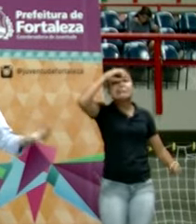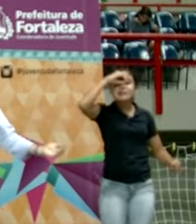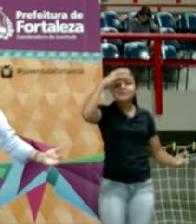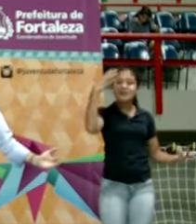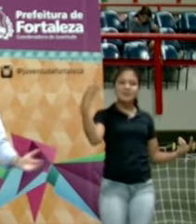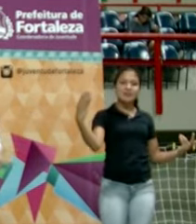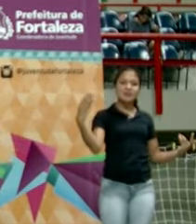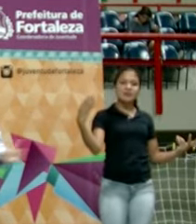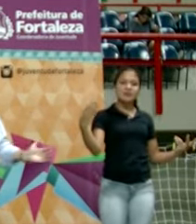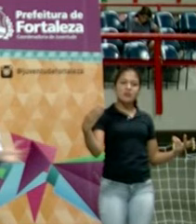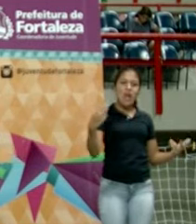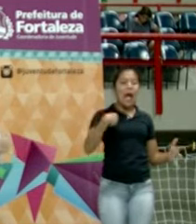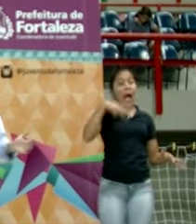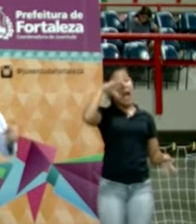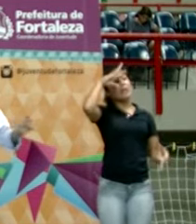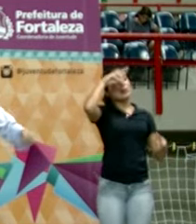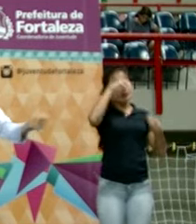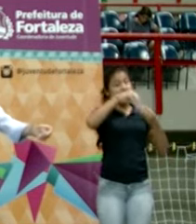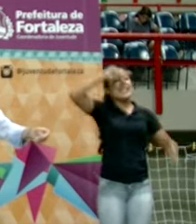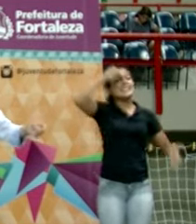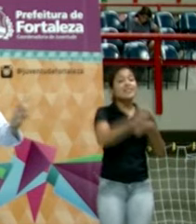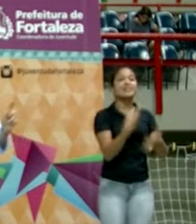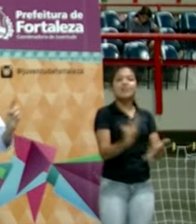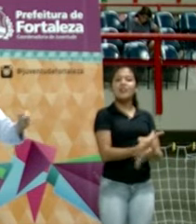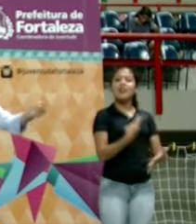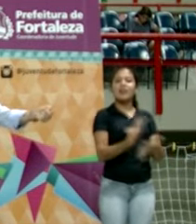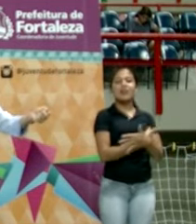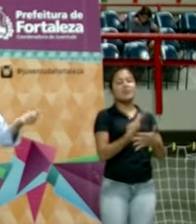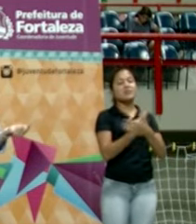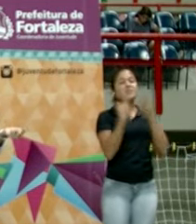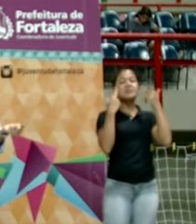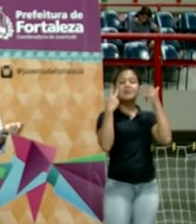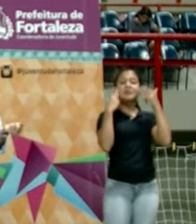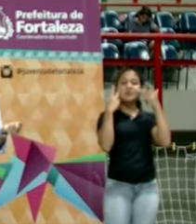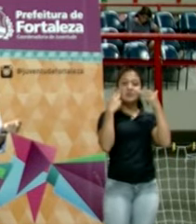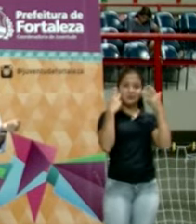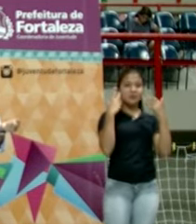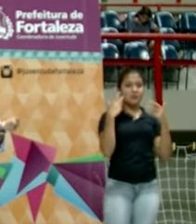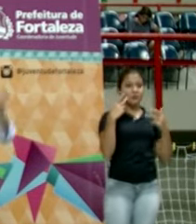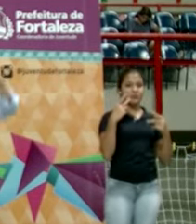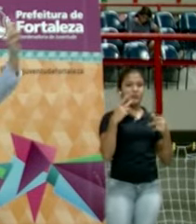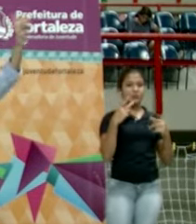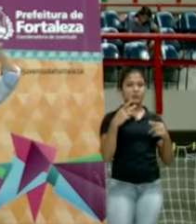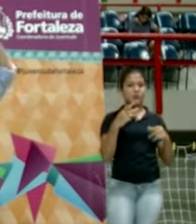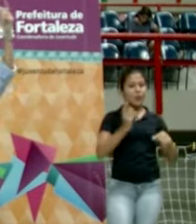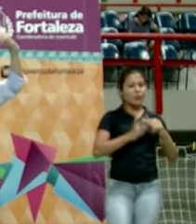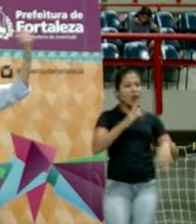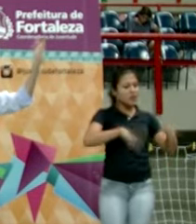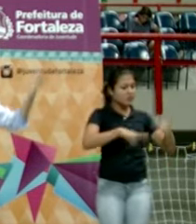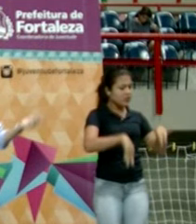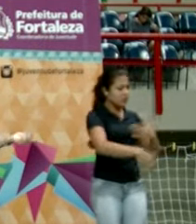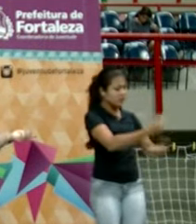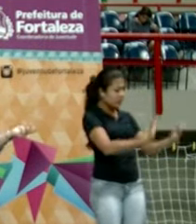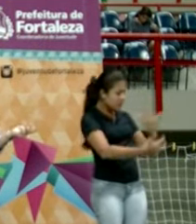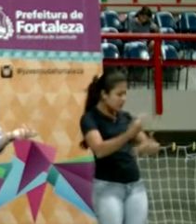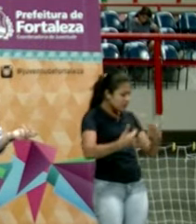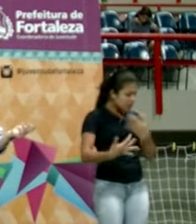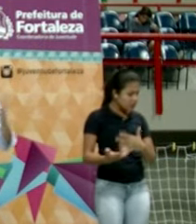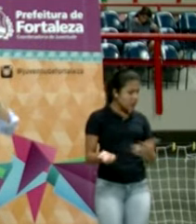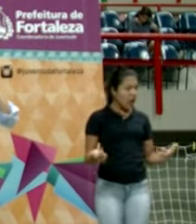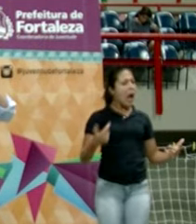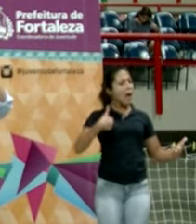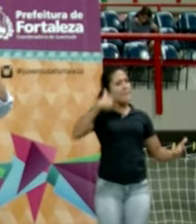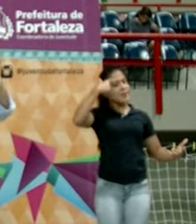justo. A análise dos elementos naquele momento gerava uma conclusão. Depois apareceram novos